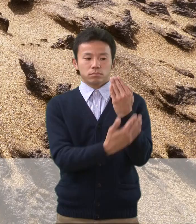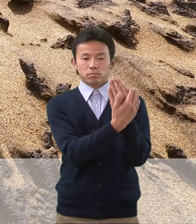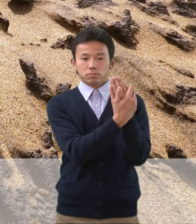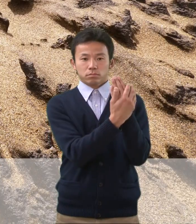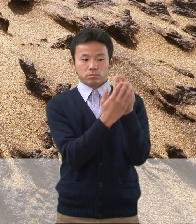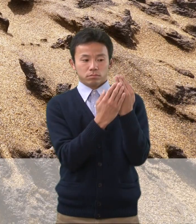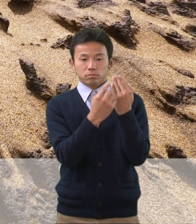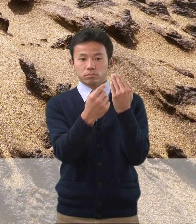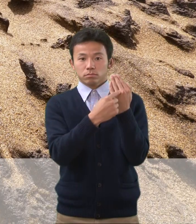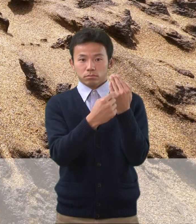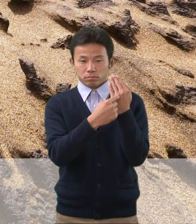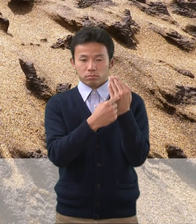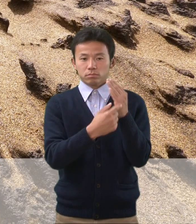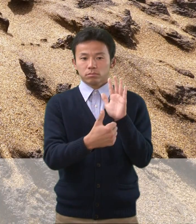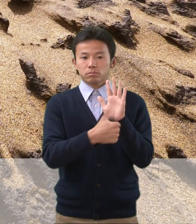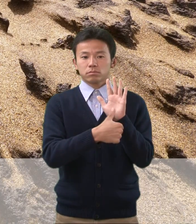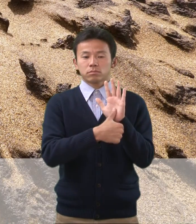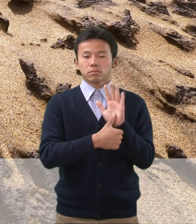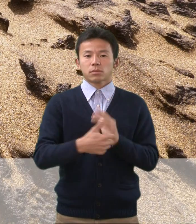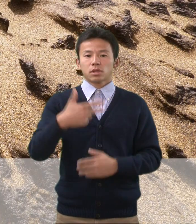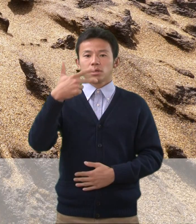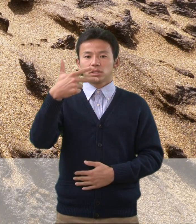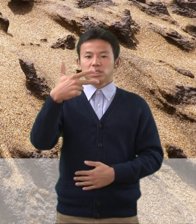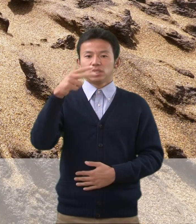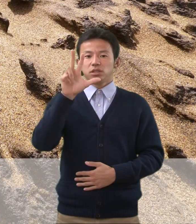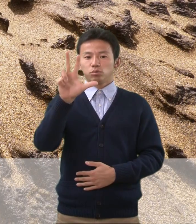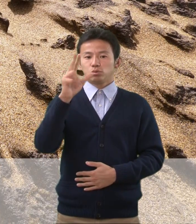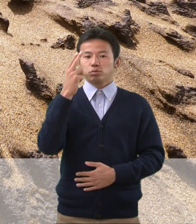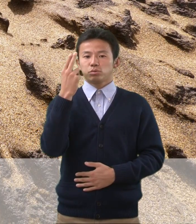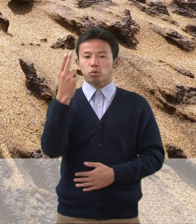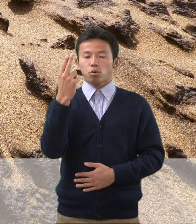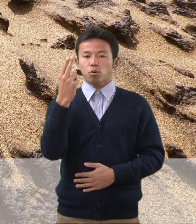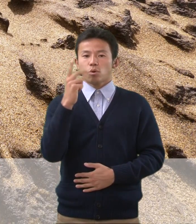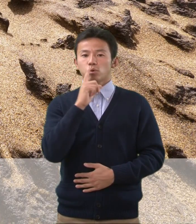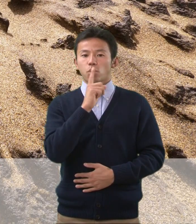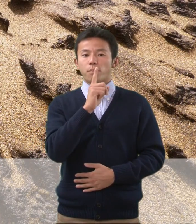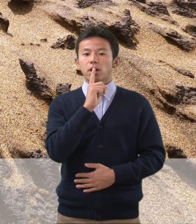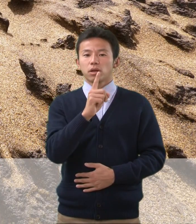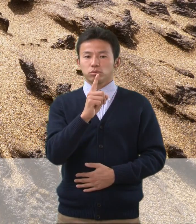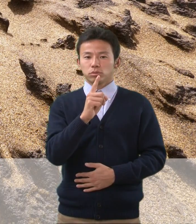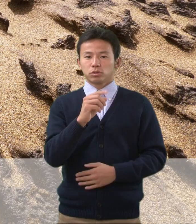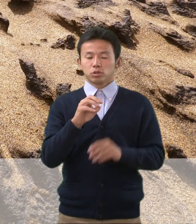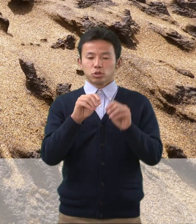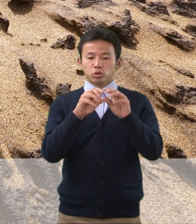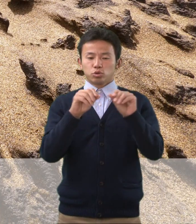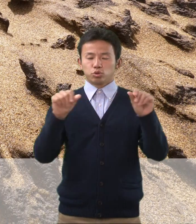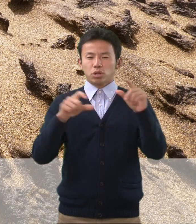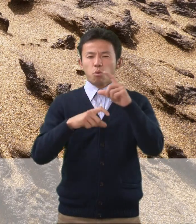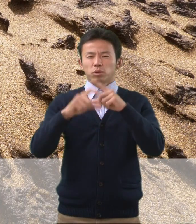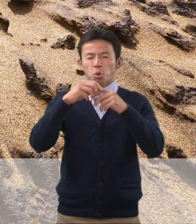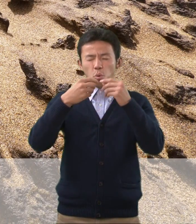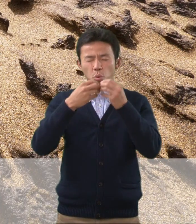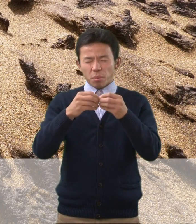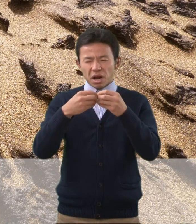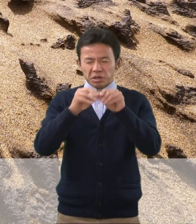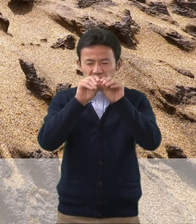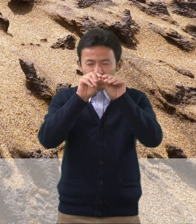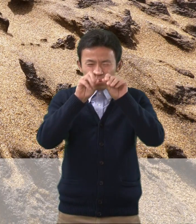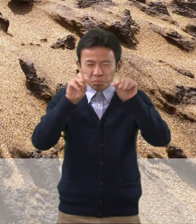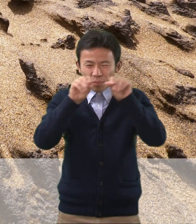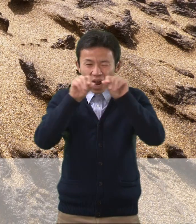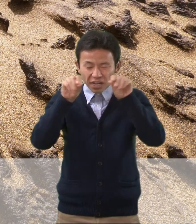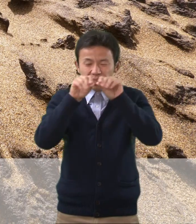ますシルトと呼ばれる砂より細かい粒子の土の幕が風上側に形成さ